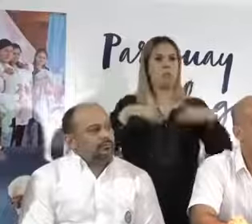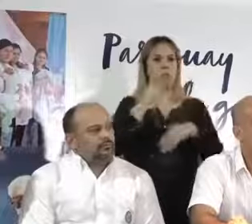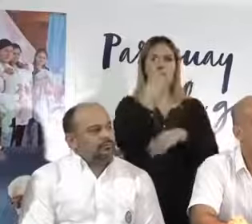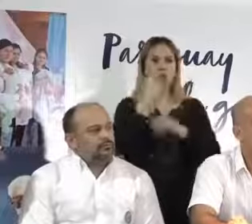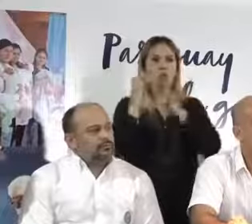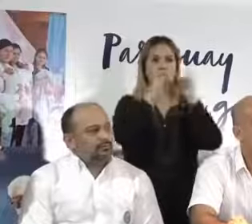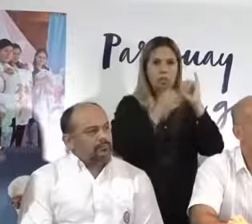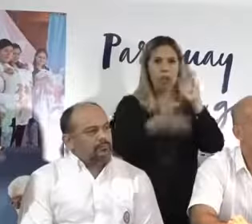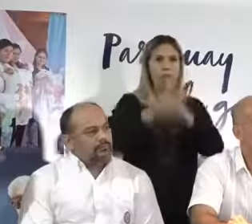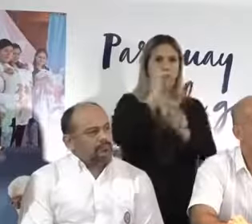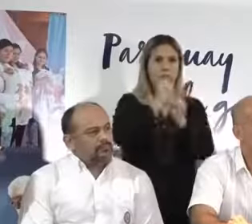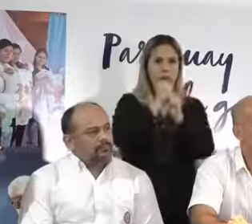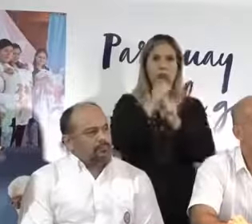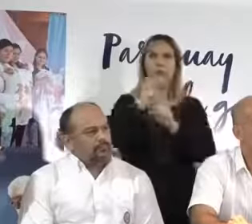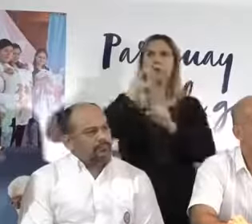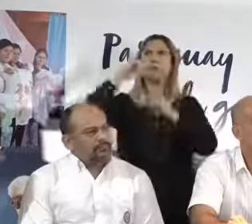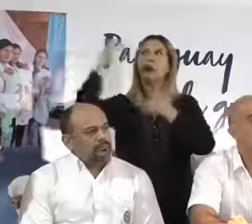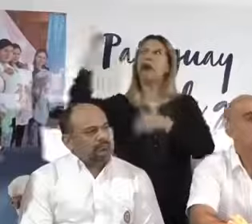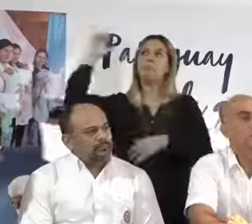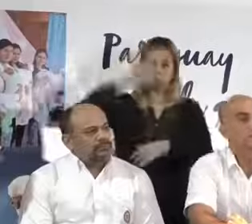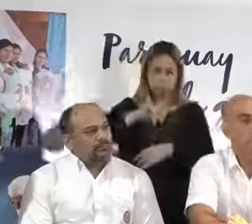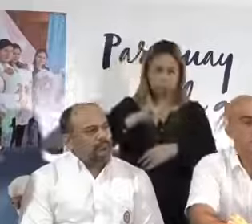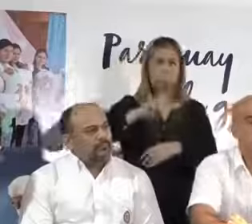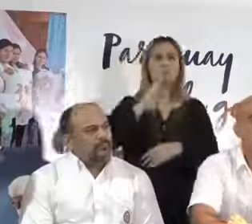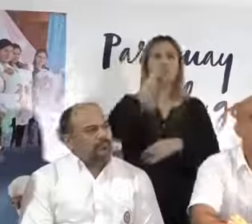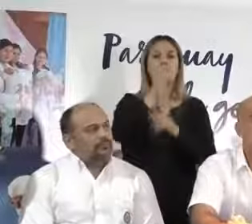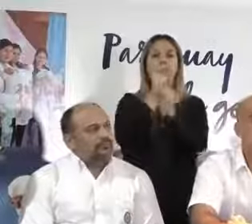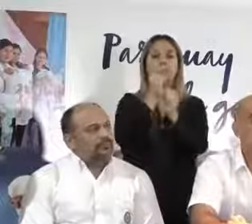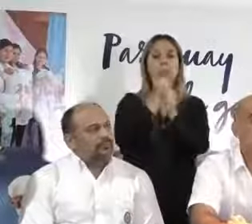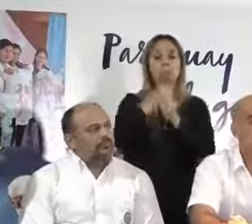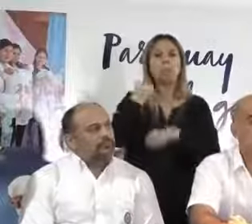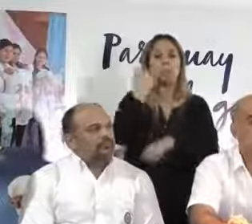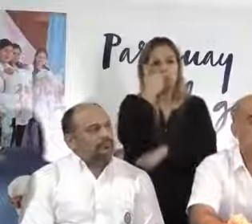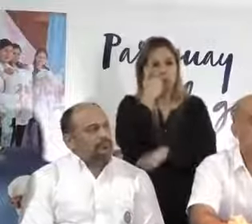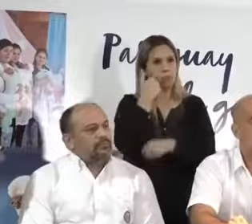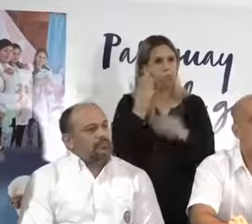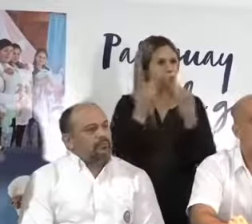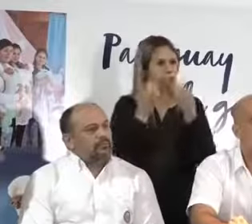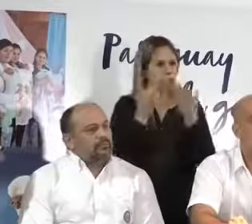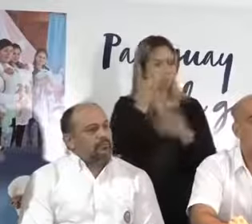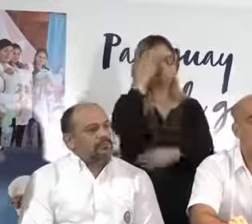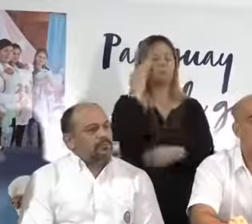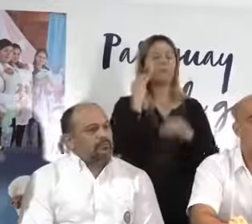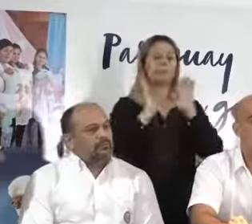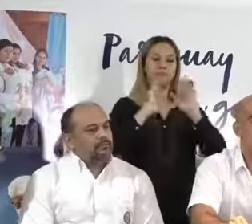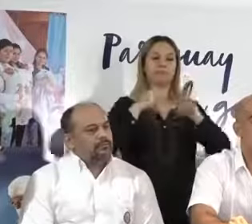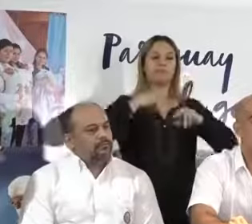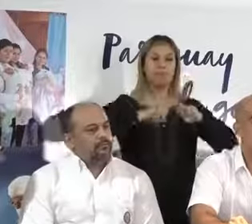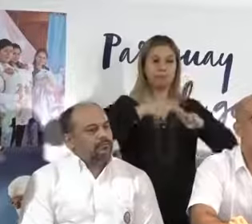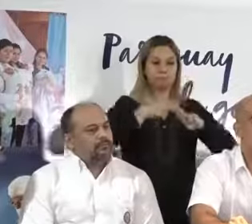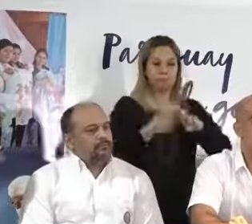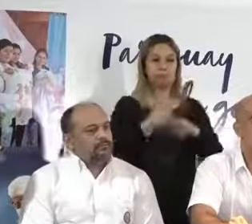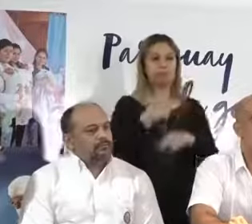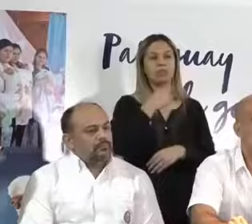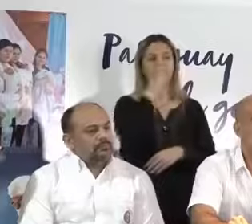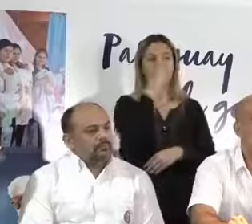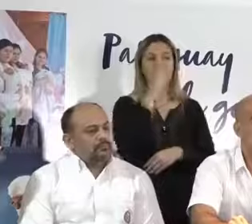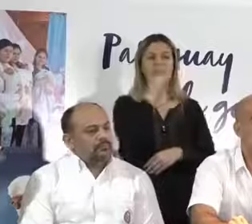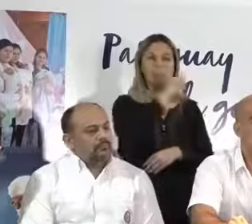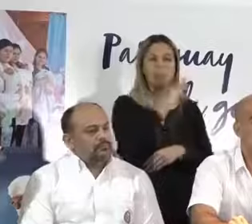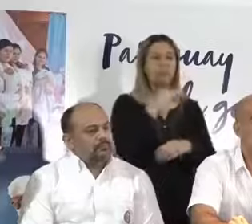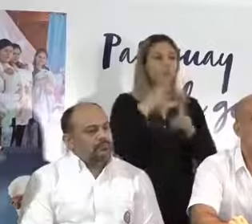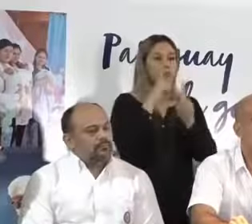2 días antes de saber que tenía. Sí, es muy importante, vuelvo a mencionar, resguardar la privacidad